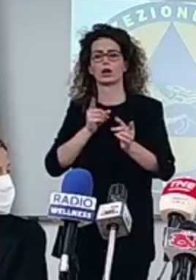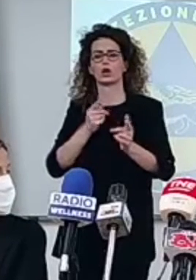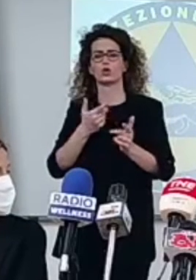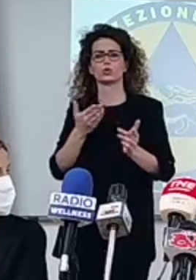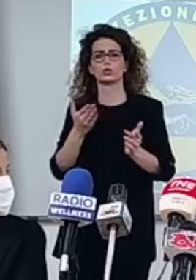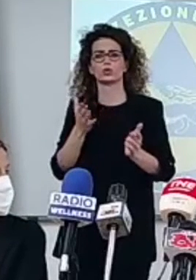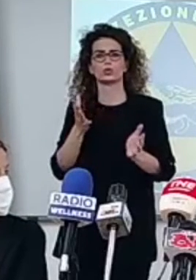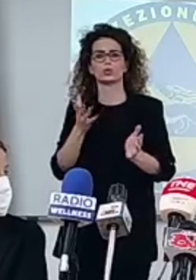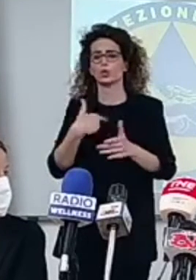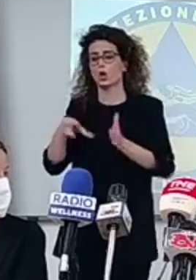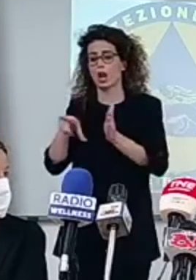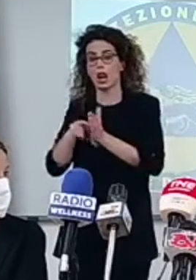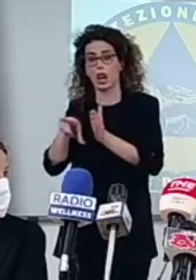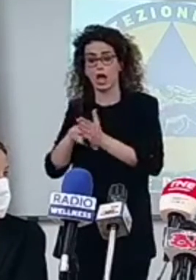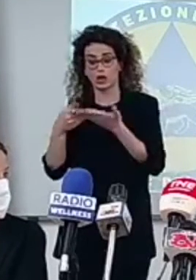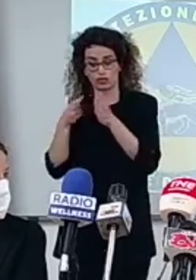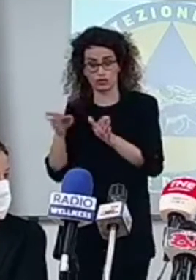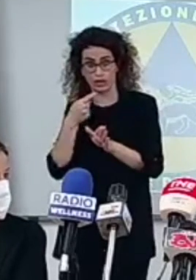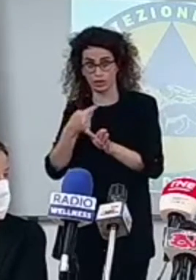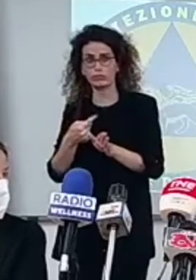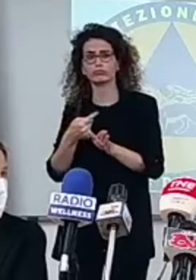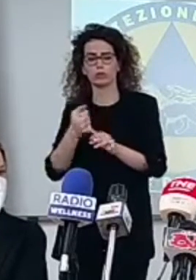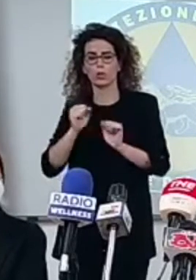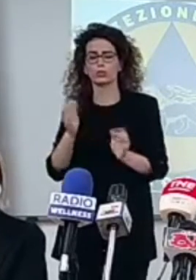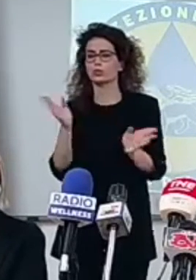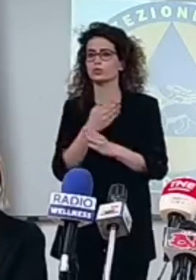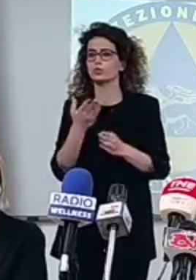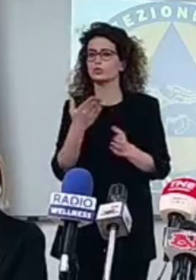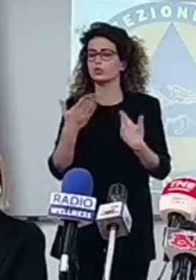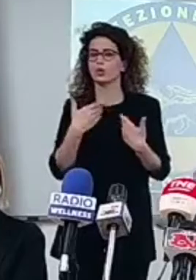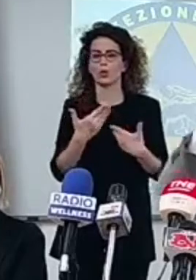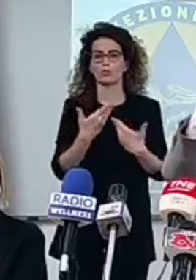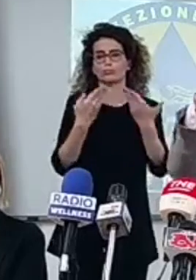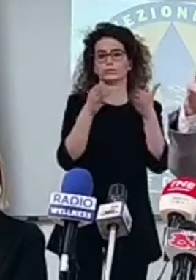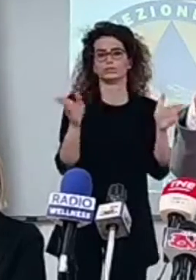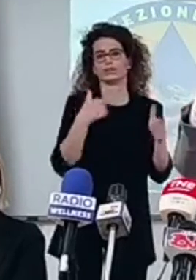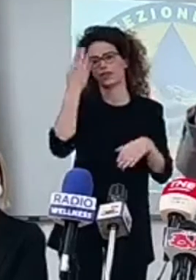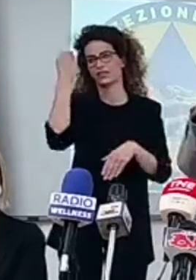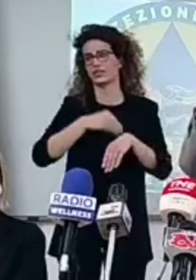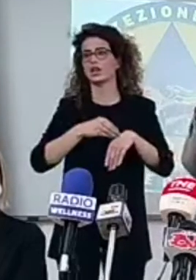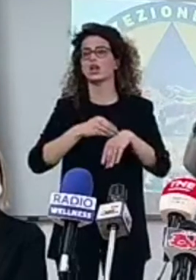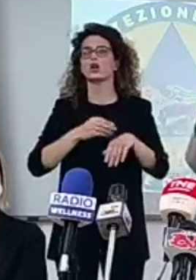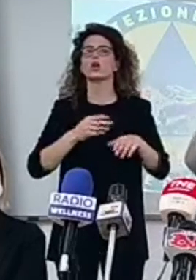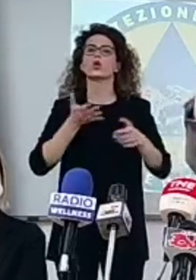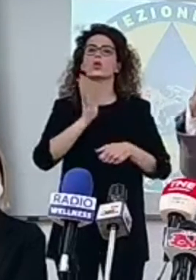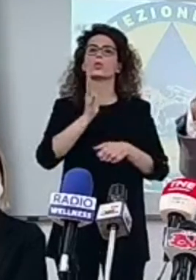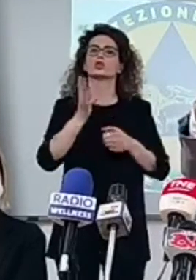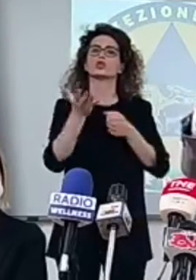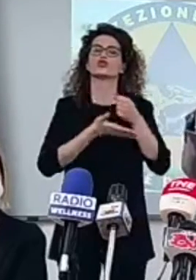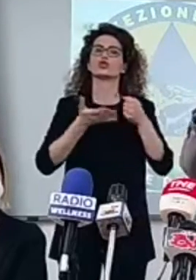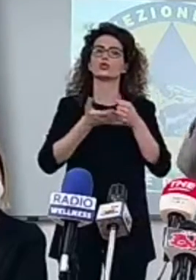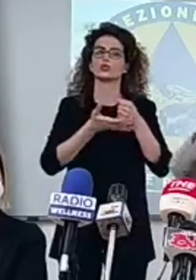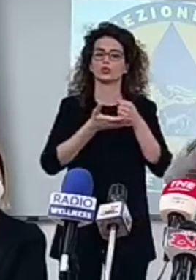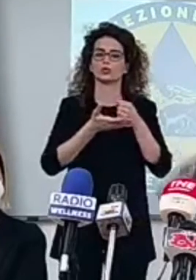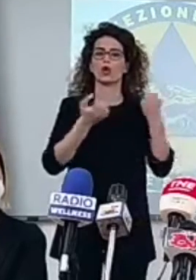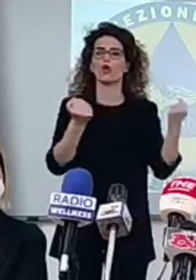aperture previste dal decreto nelle settimane nelle giornate successive che sai 15 giugno alla pre apertura delle fiere